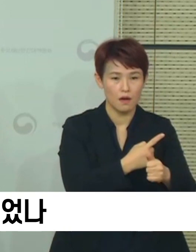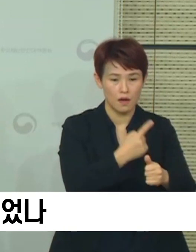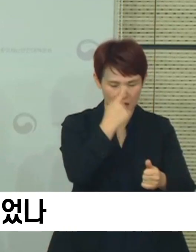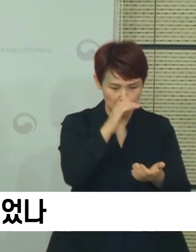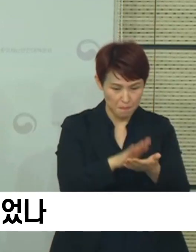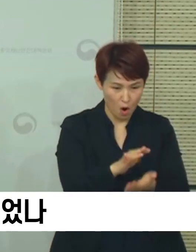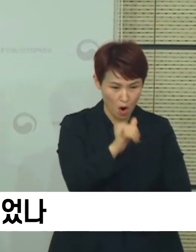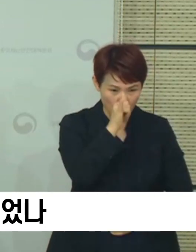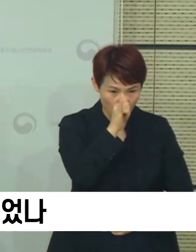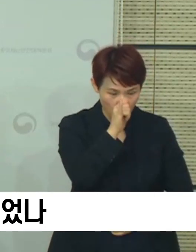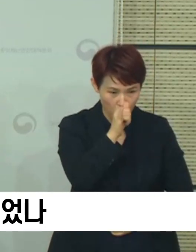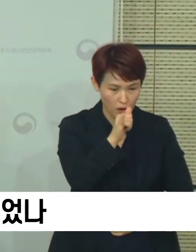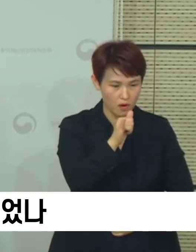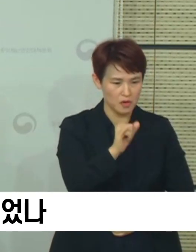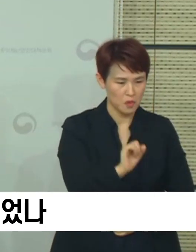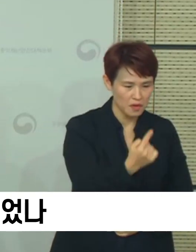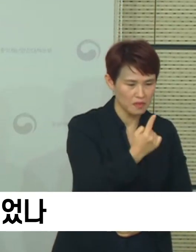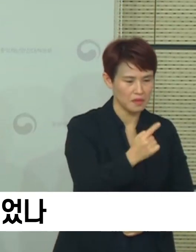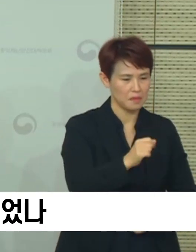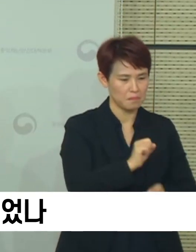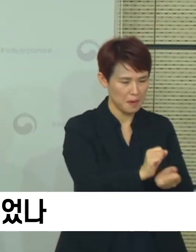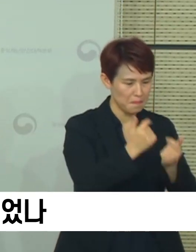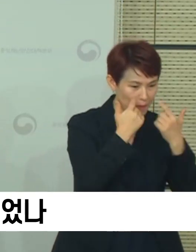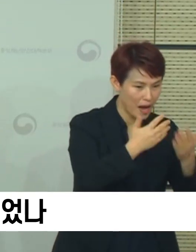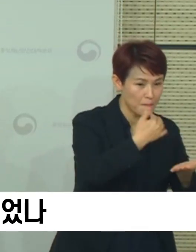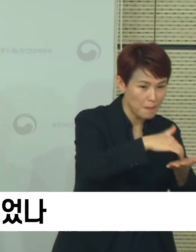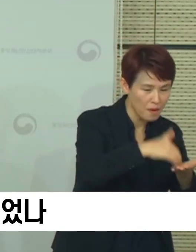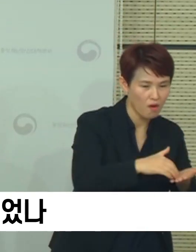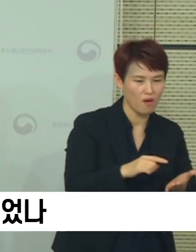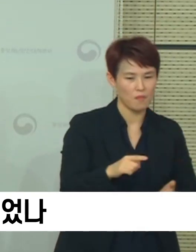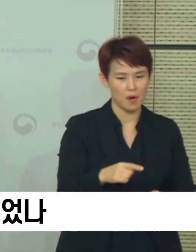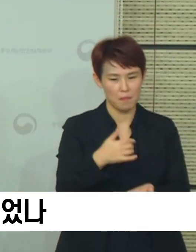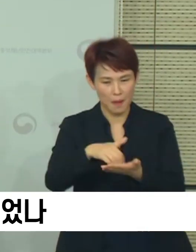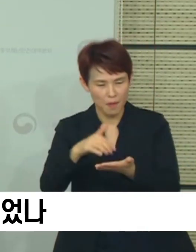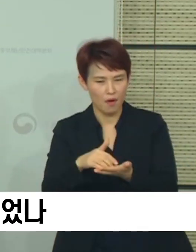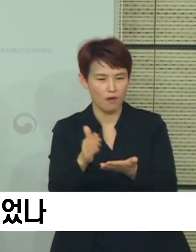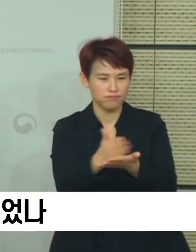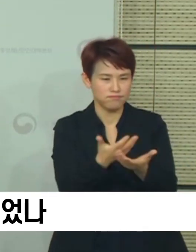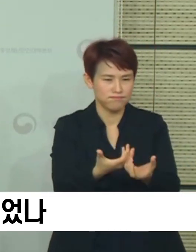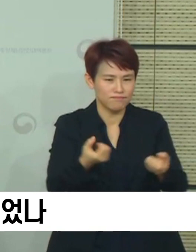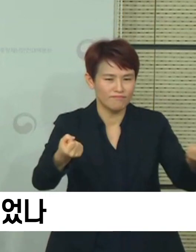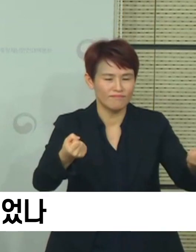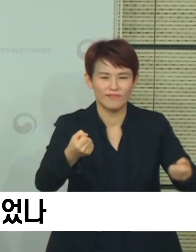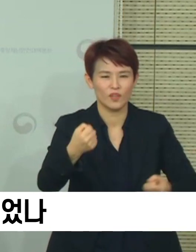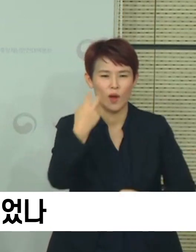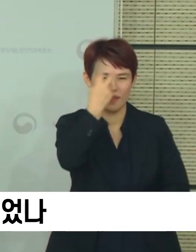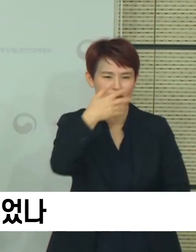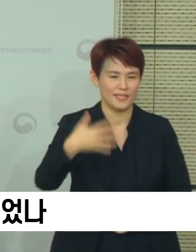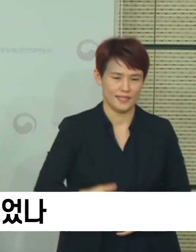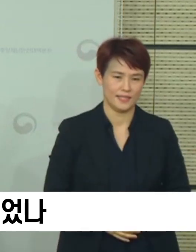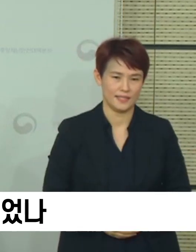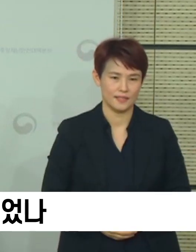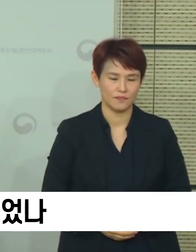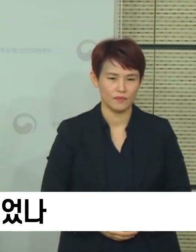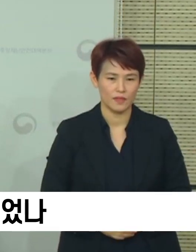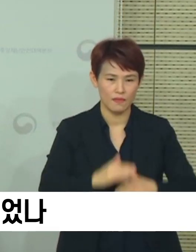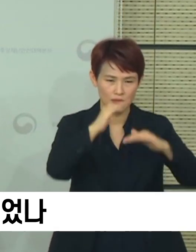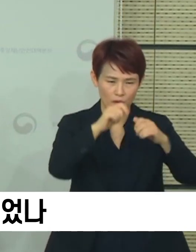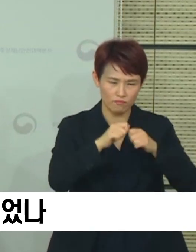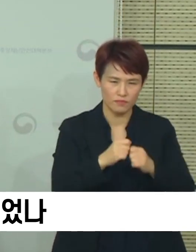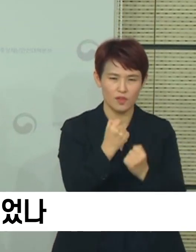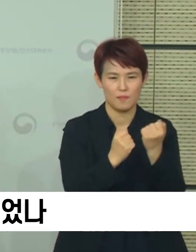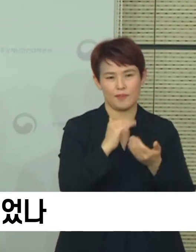유증상자가로 인한 확진자가 몇 명이고 이렇게 구분해서 그 저희가 통계를 지금은 관리하고 있지 못해서 그 내용은 말씀드리기가